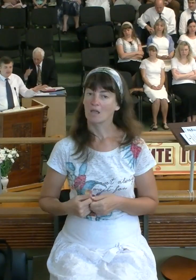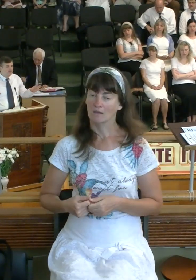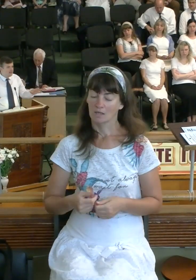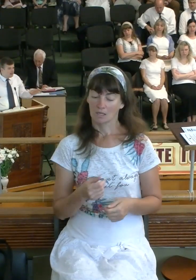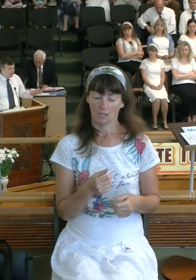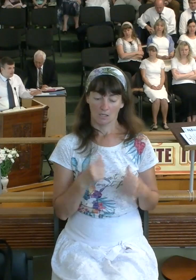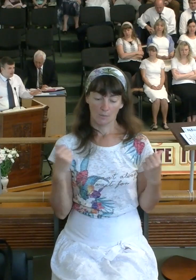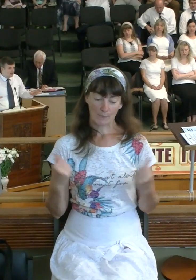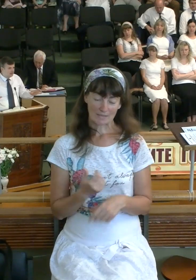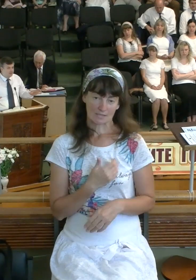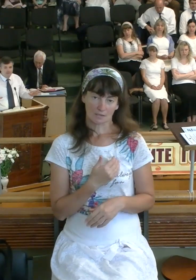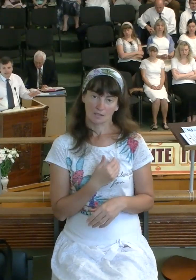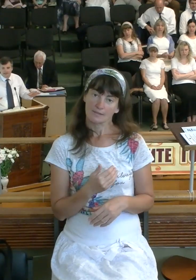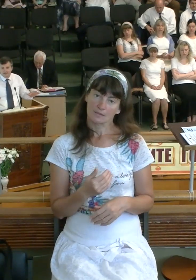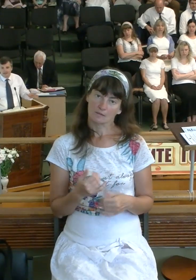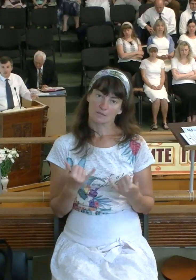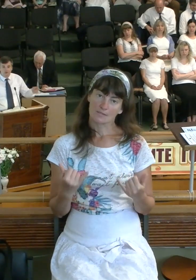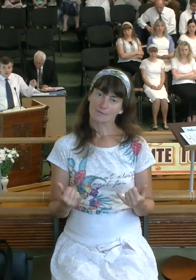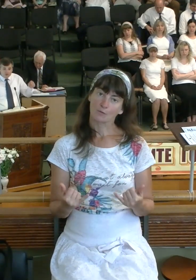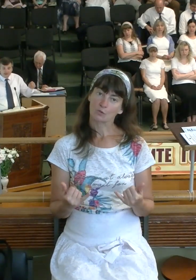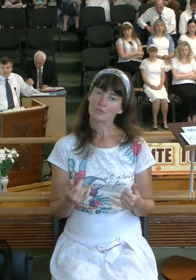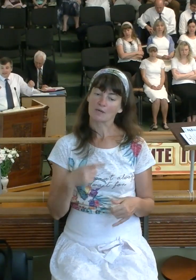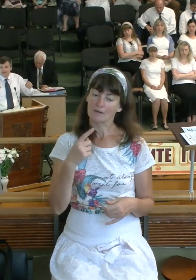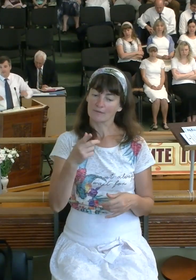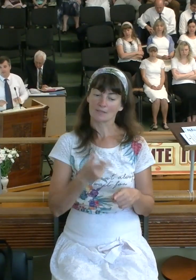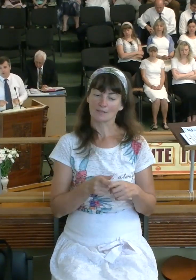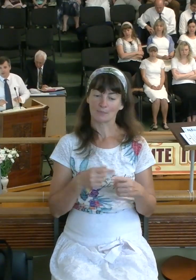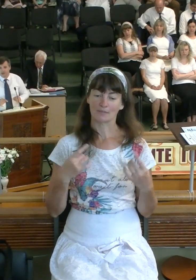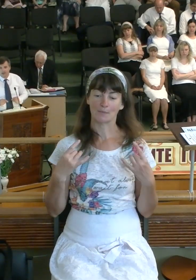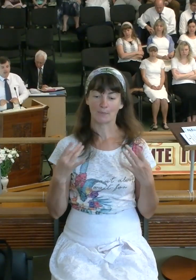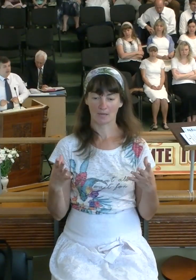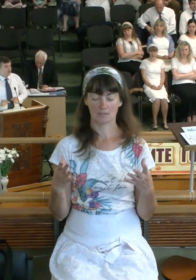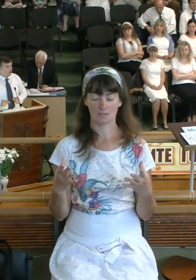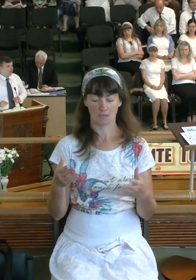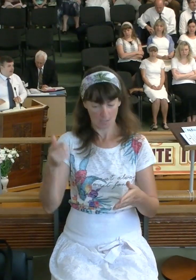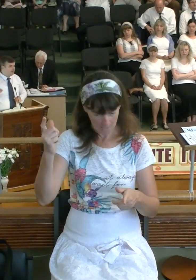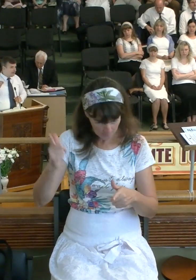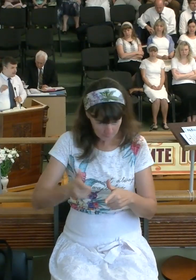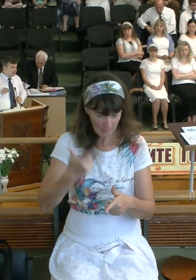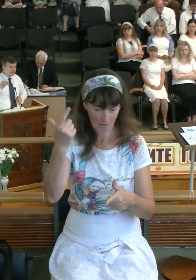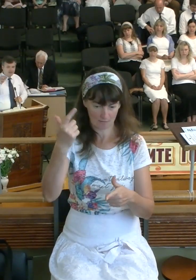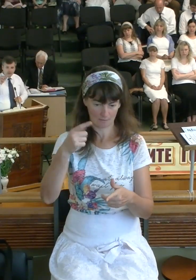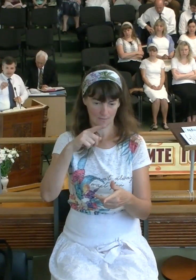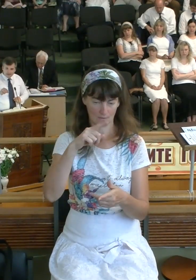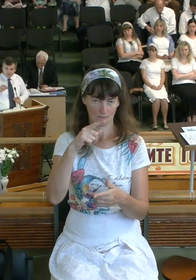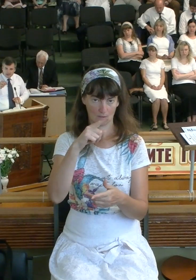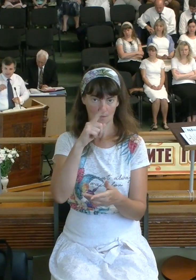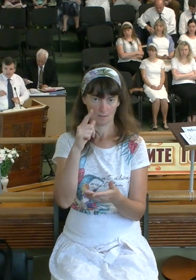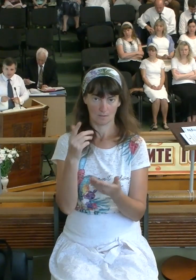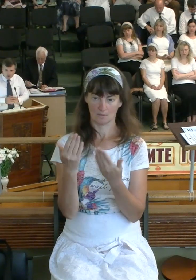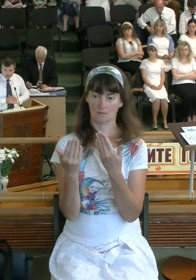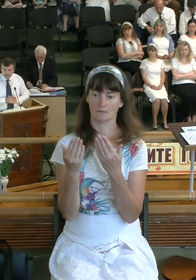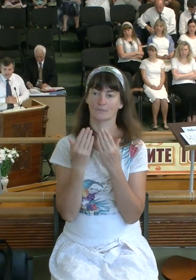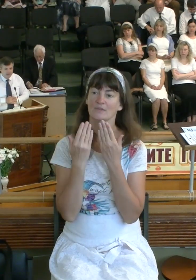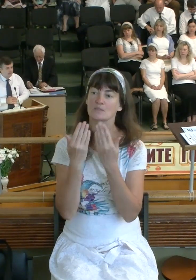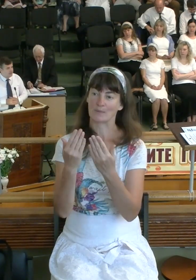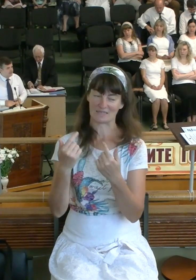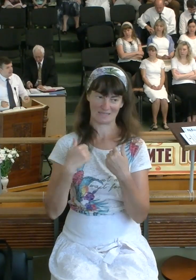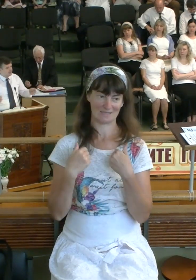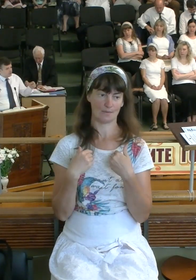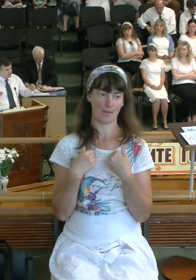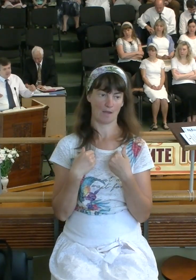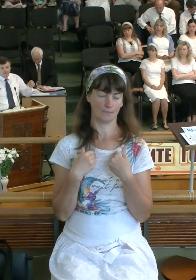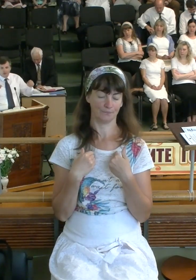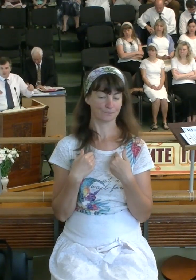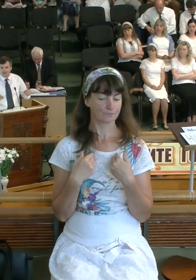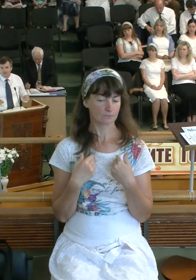быть, доктринально говорить об этом празднике, но вновь задать себе вопрос о том, а является ли вот этот праздник Троицы, является